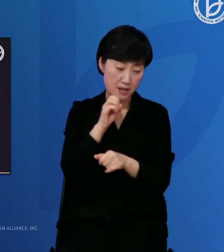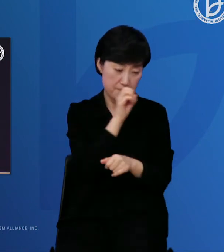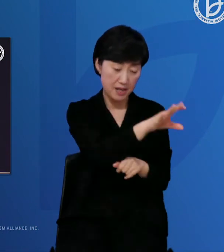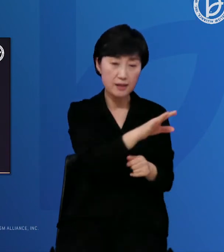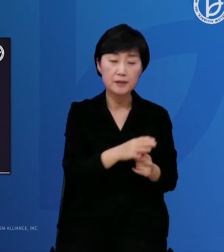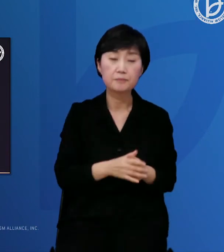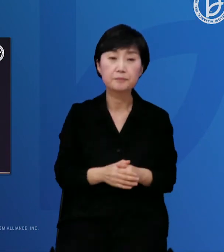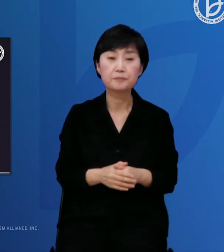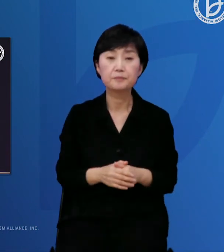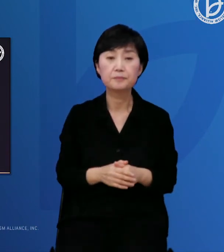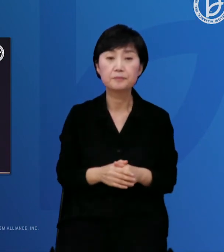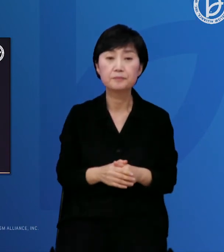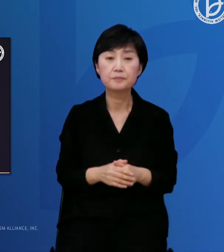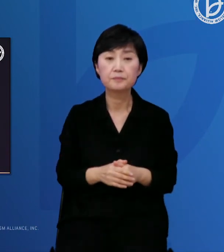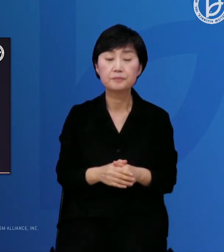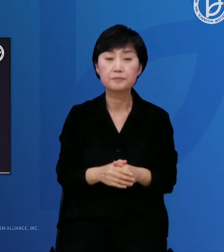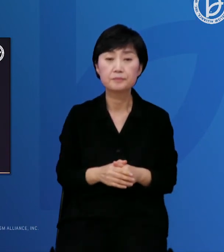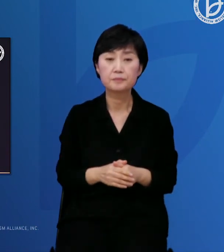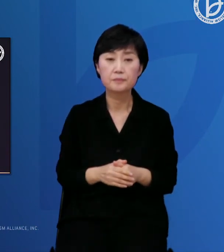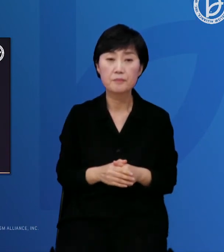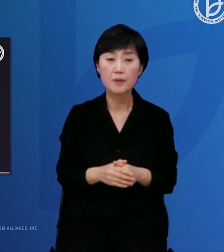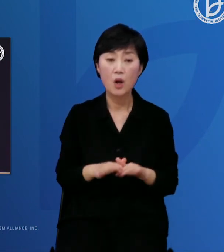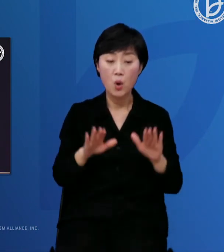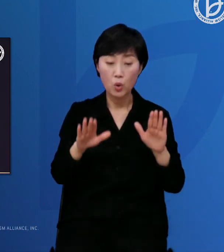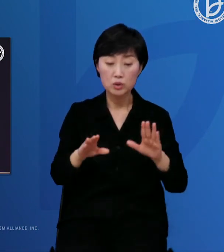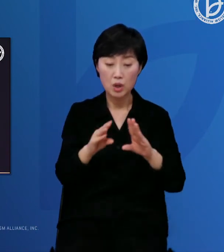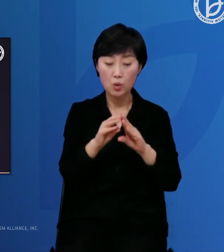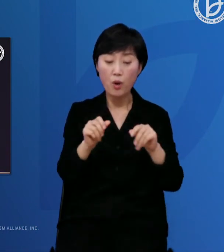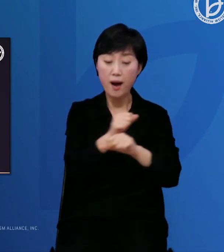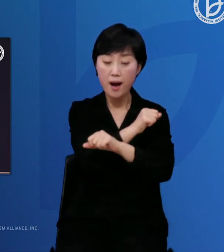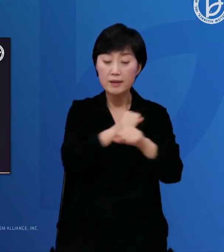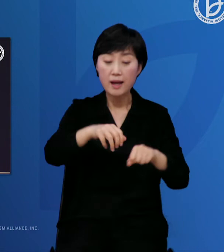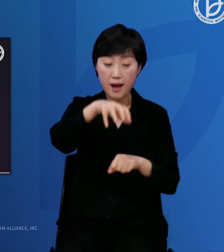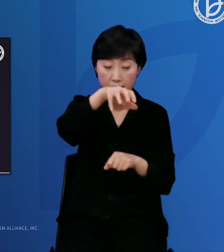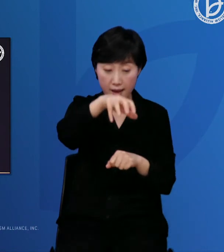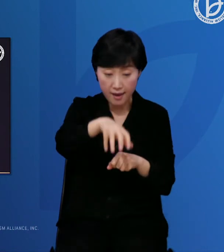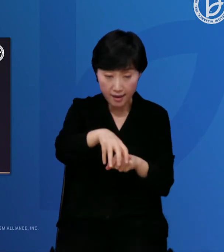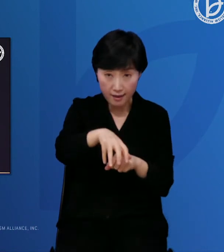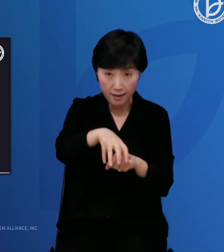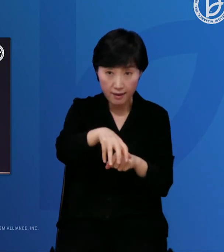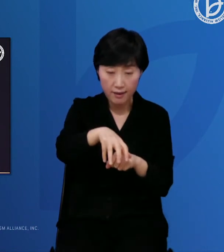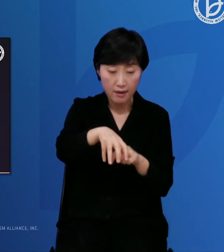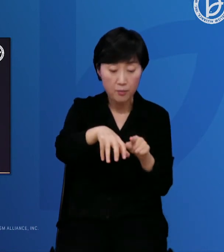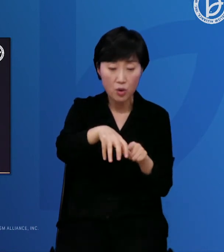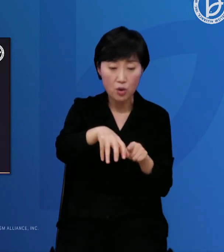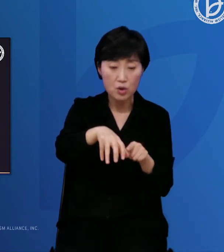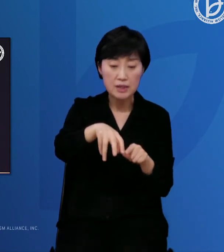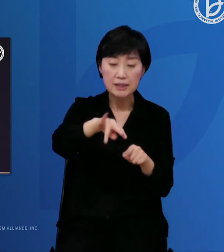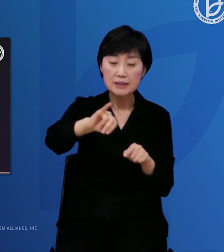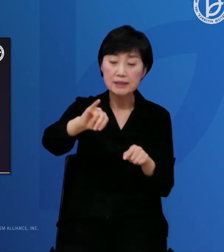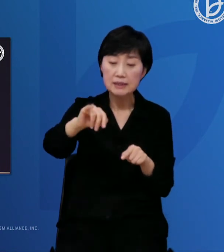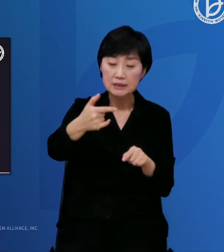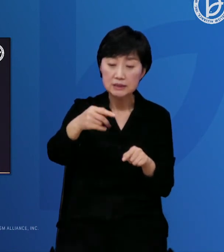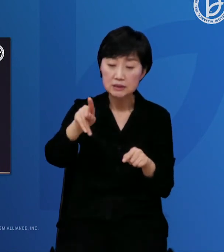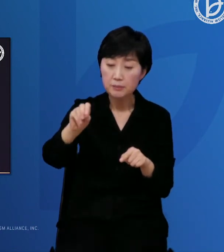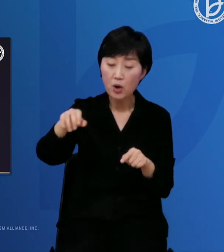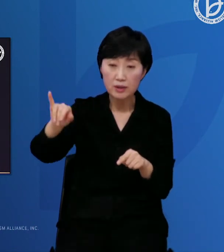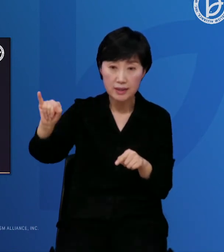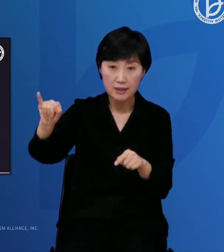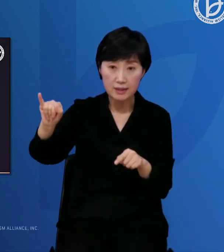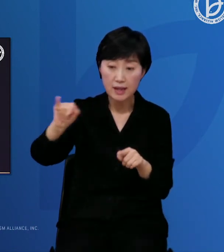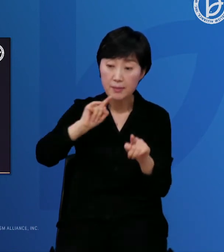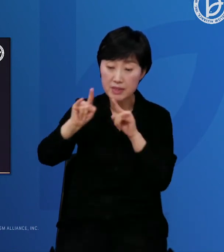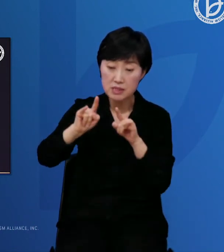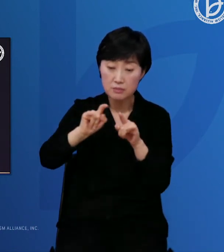이게요. 광야에서 일어난 그 출애굽의 그 말씀을 예수님도 인용하셨어요. Jesus